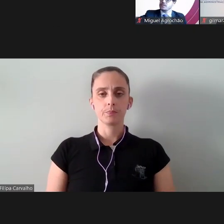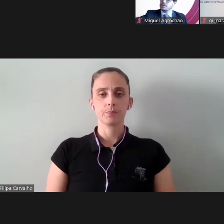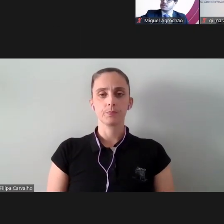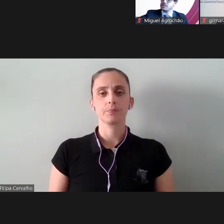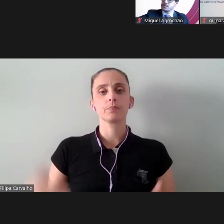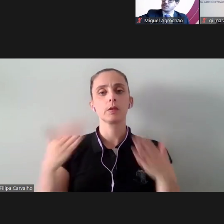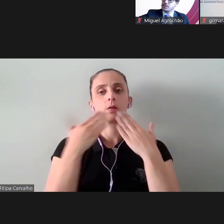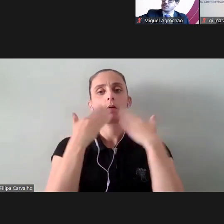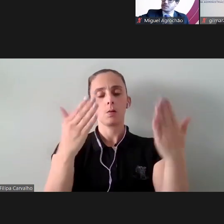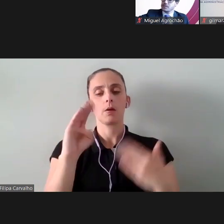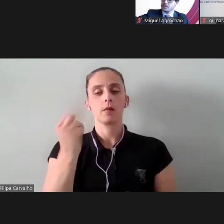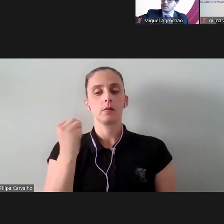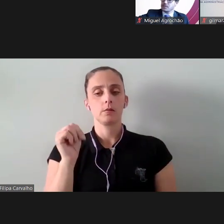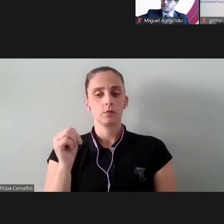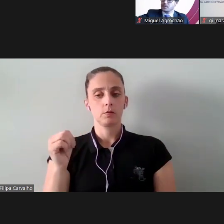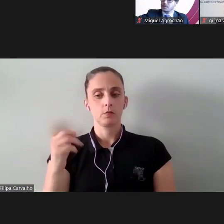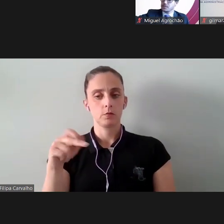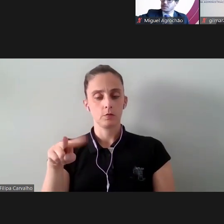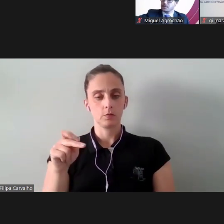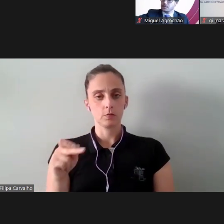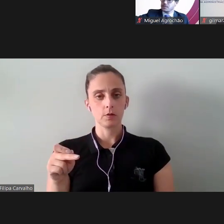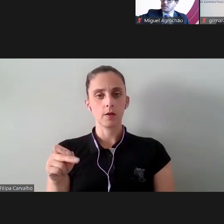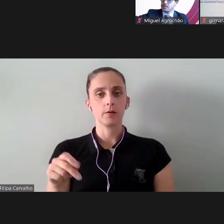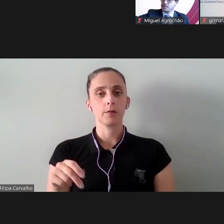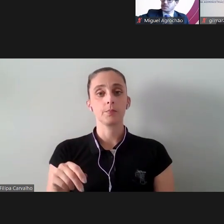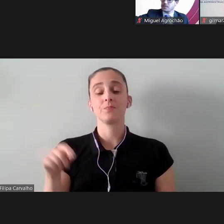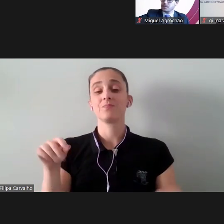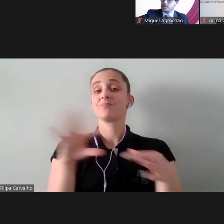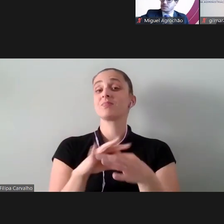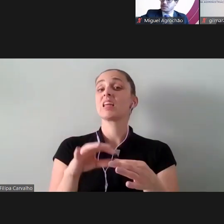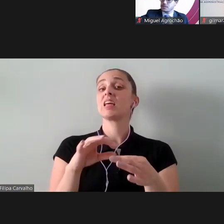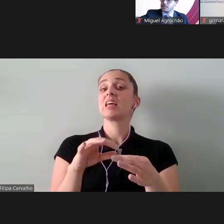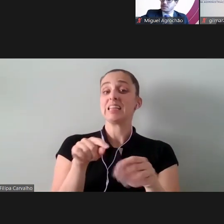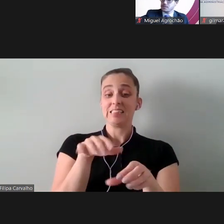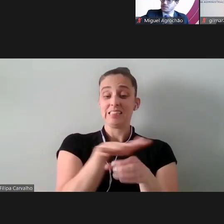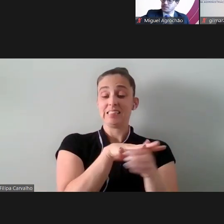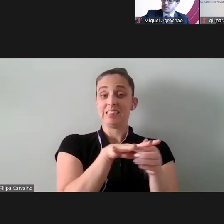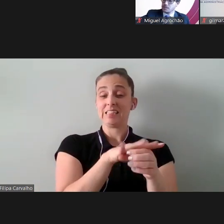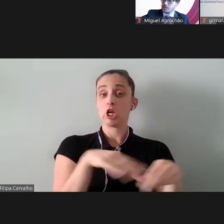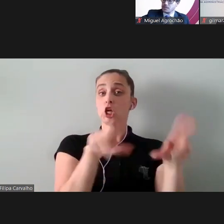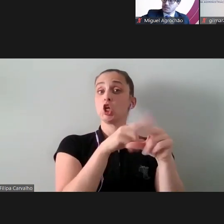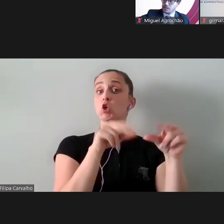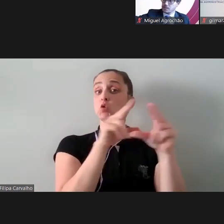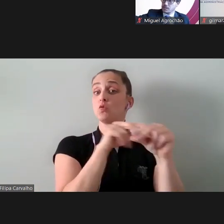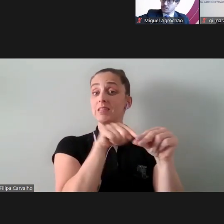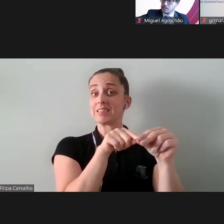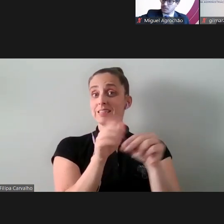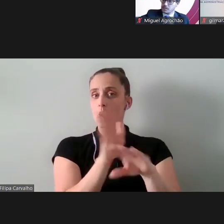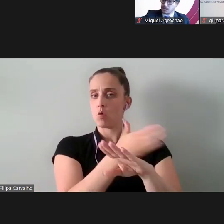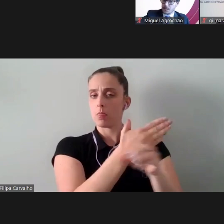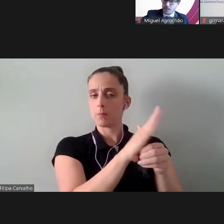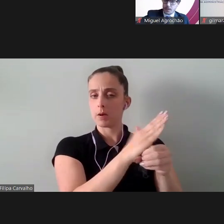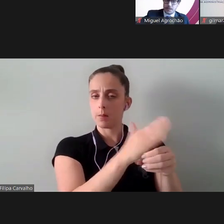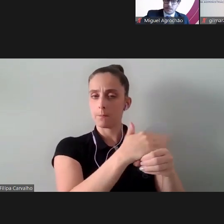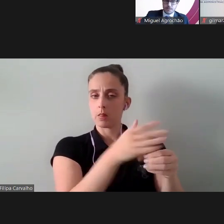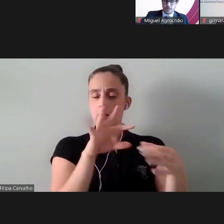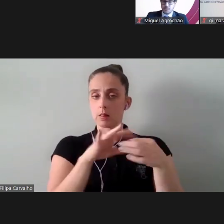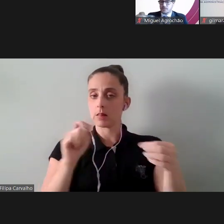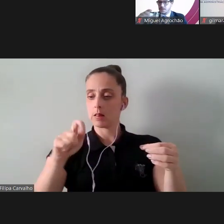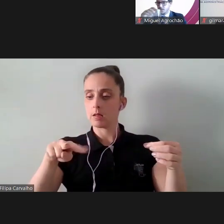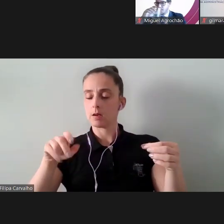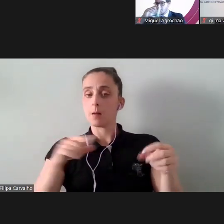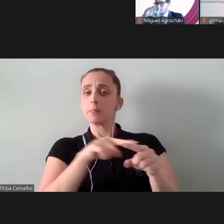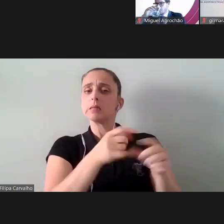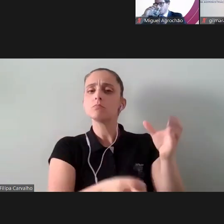Obrigada, Suzana. A unidade de inovação da ENAP, ela foi